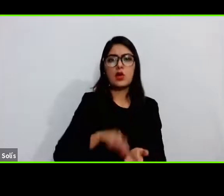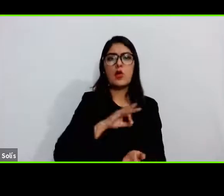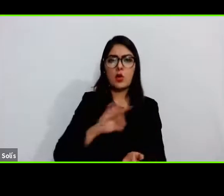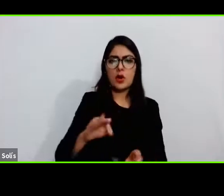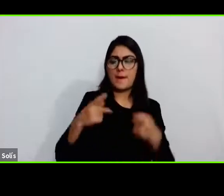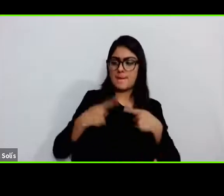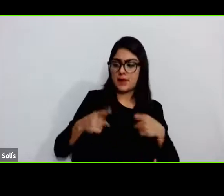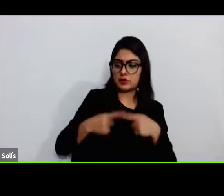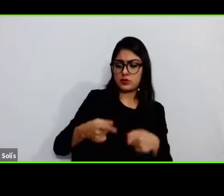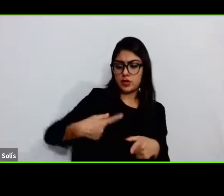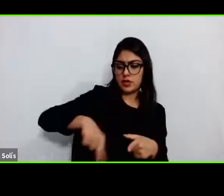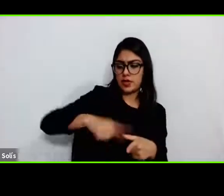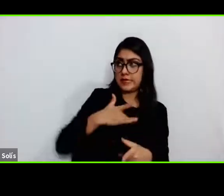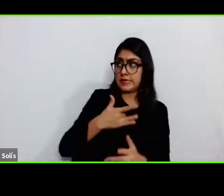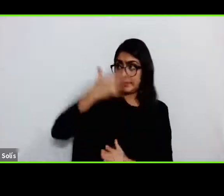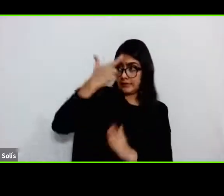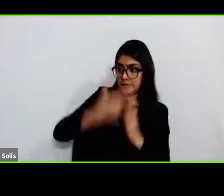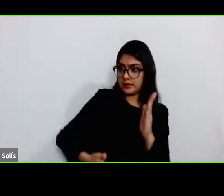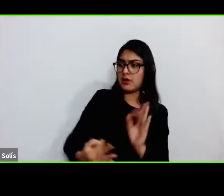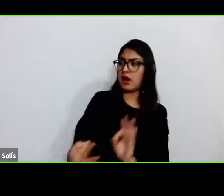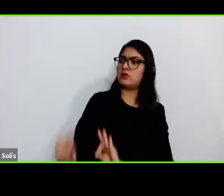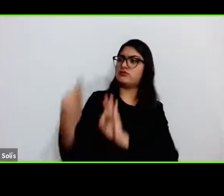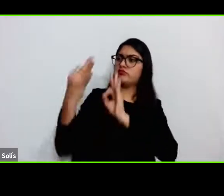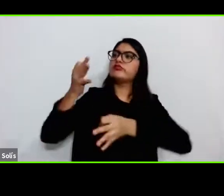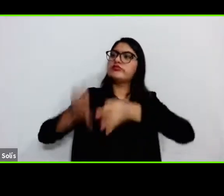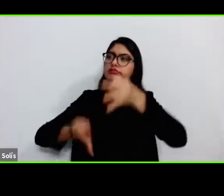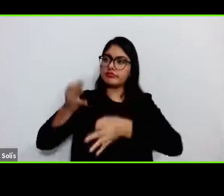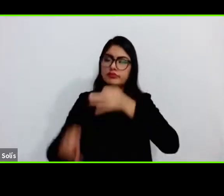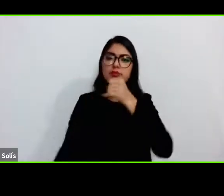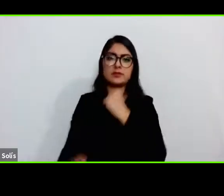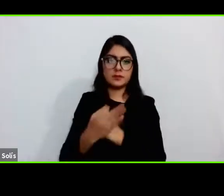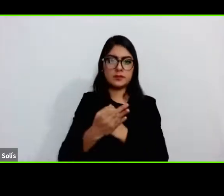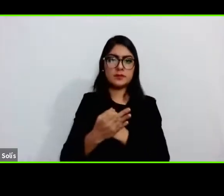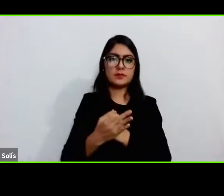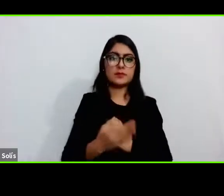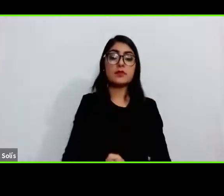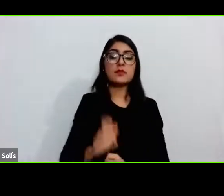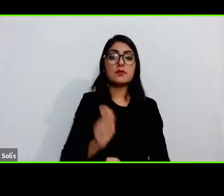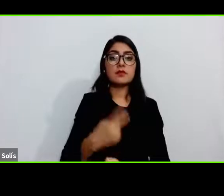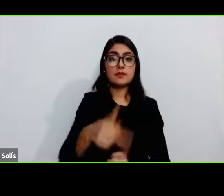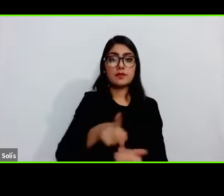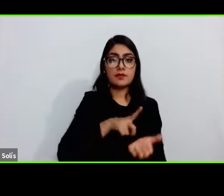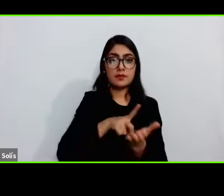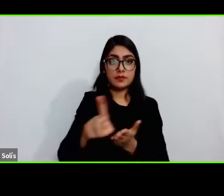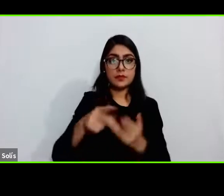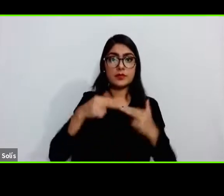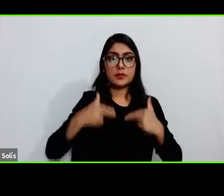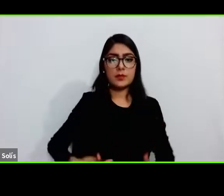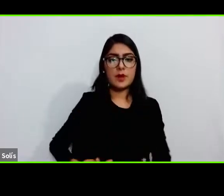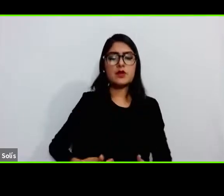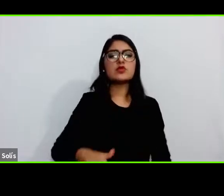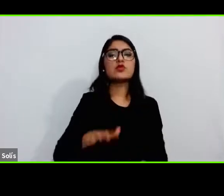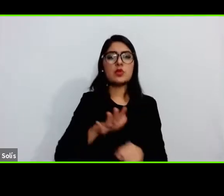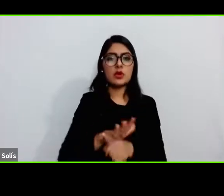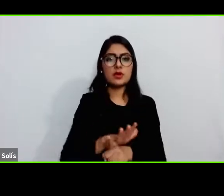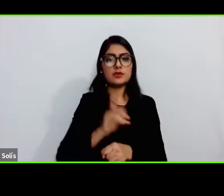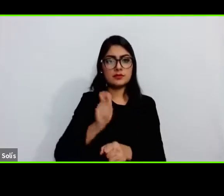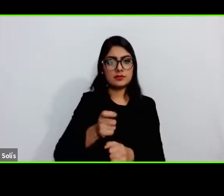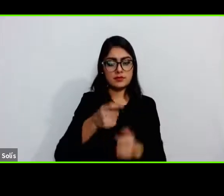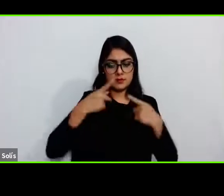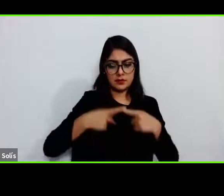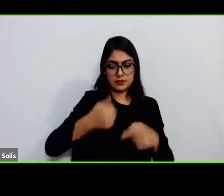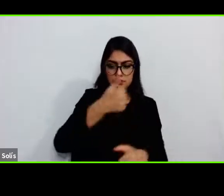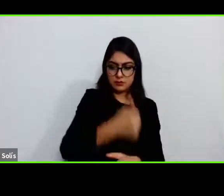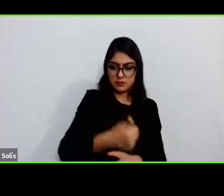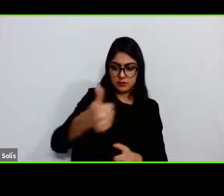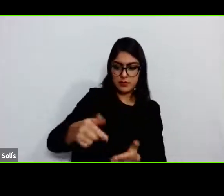ante los tribunales como derechos subjetivos. Ya decíamos, una de las funciones de los derechos humanos es atribuir derechos subjetivos que